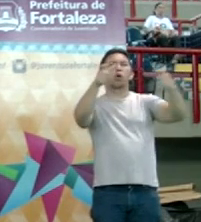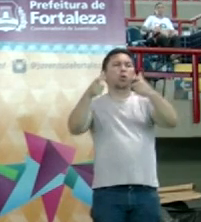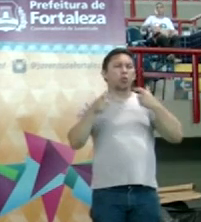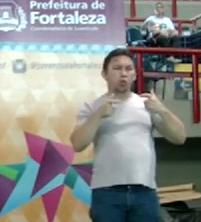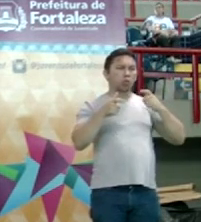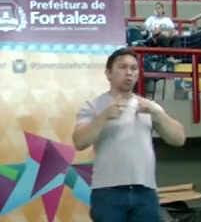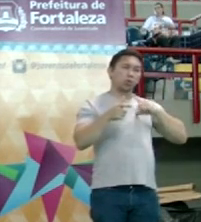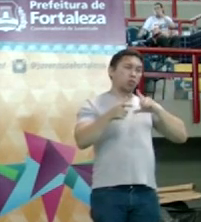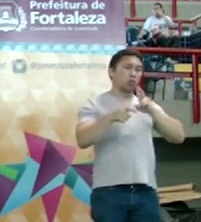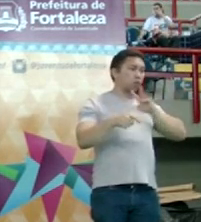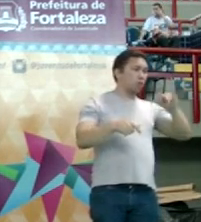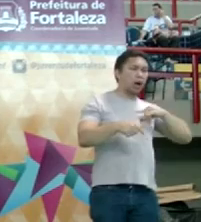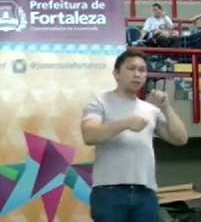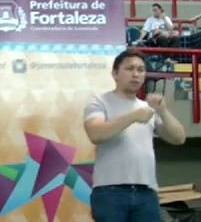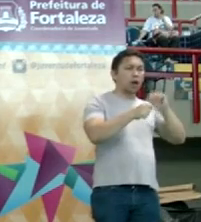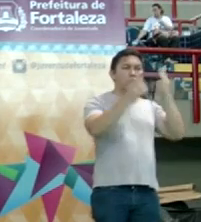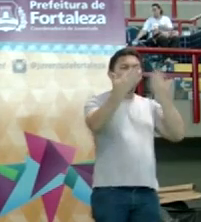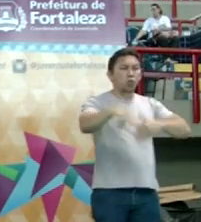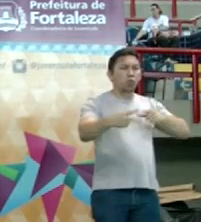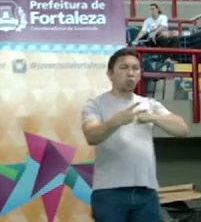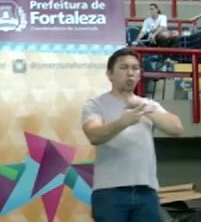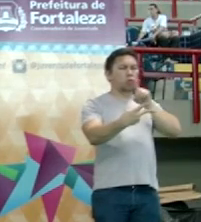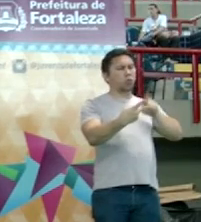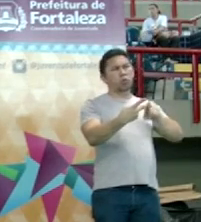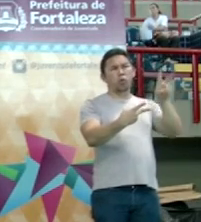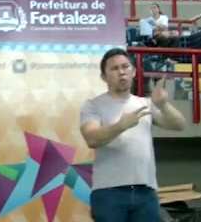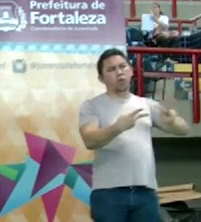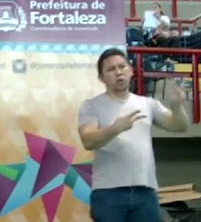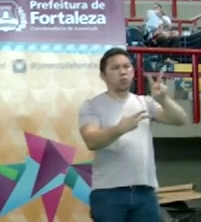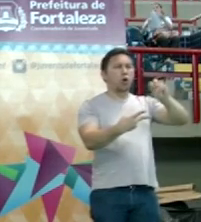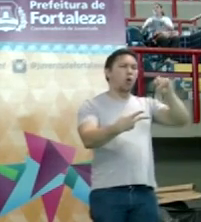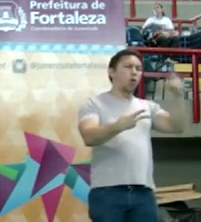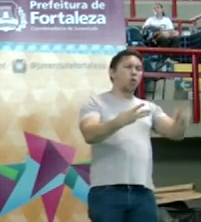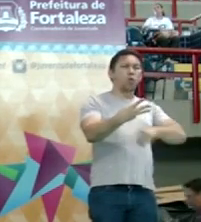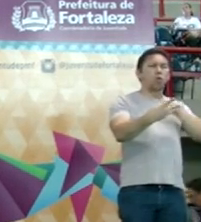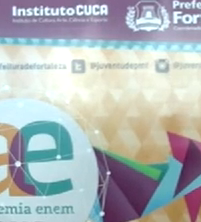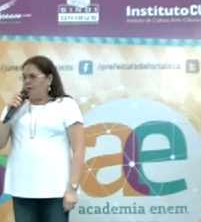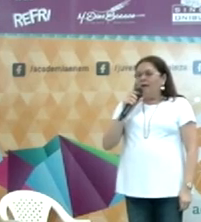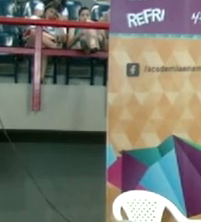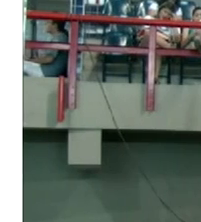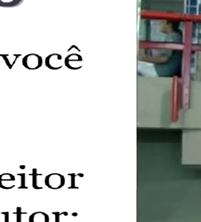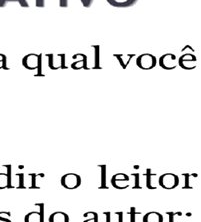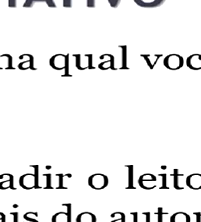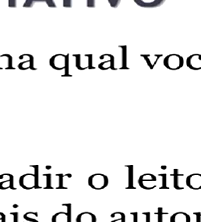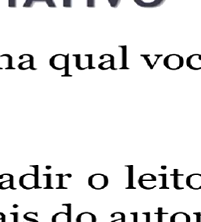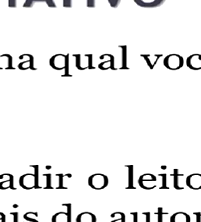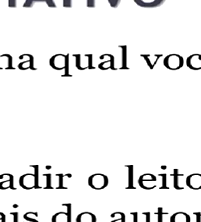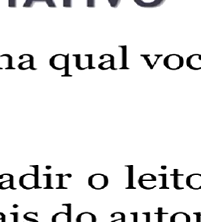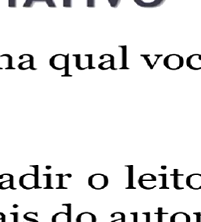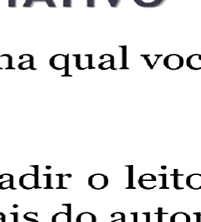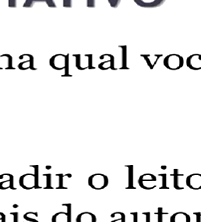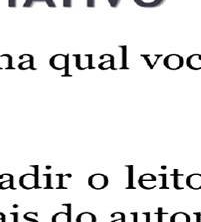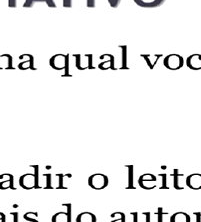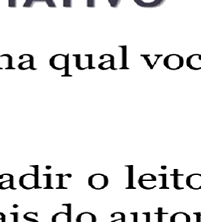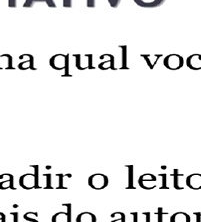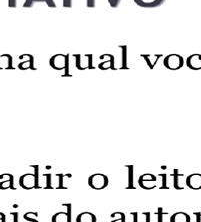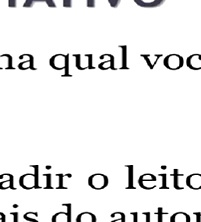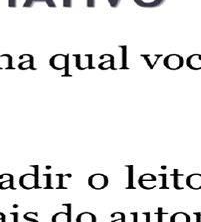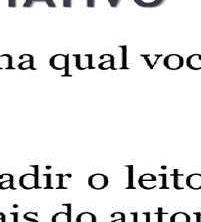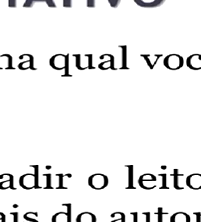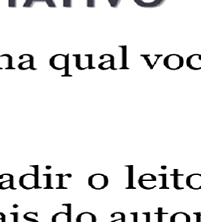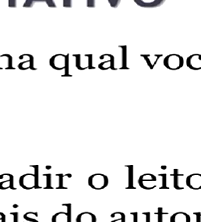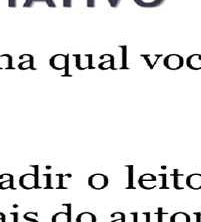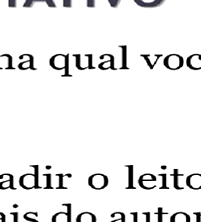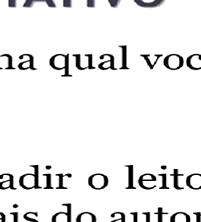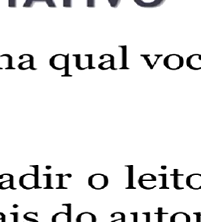fazer um concurso, seja um concurso como vestibular, seja um concurso público, é necessário que você tenha em